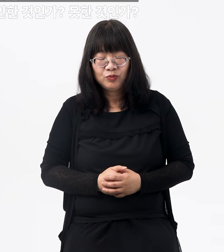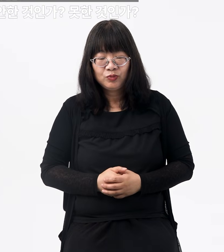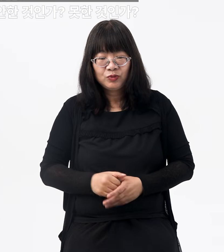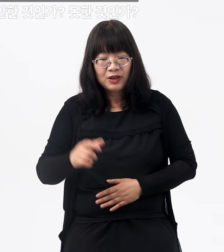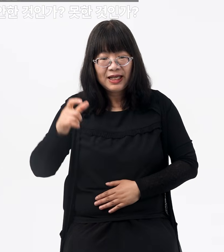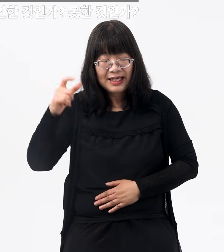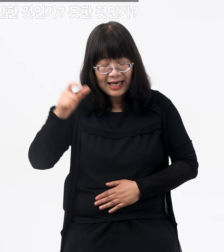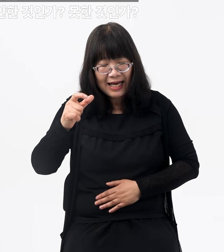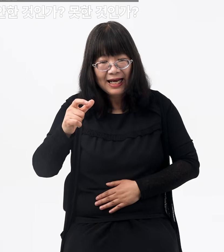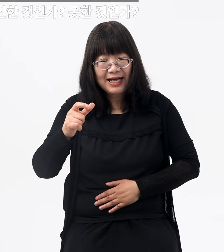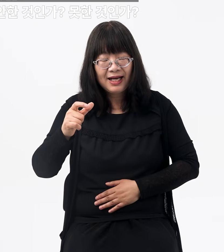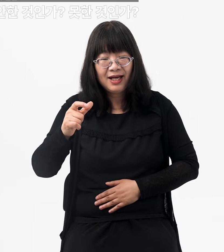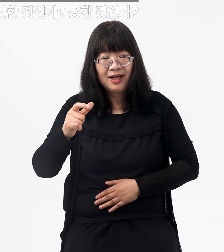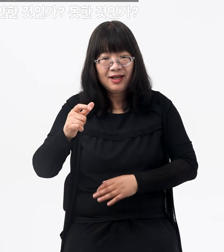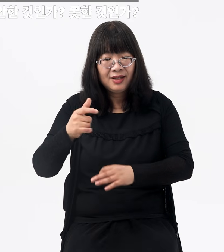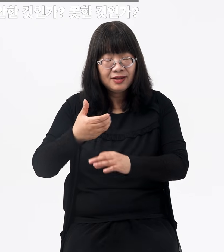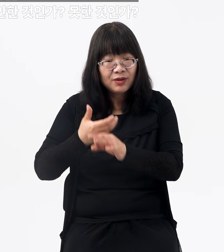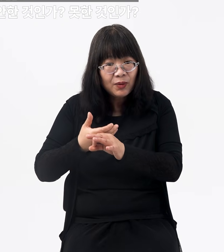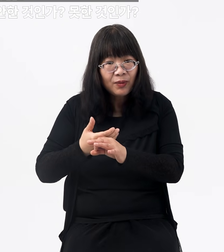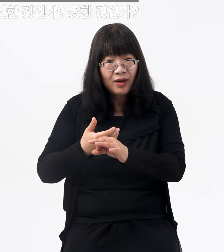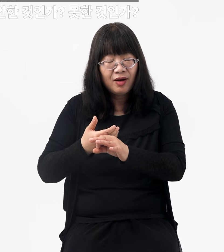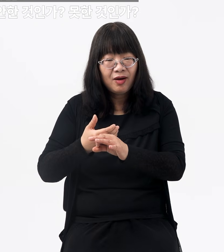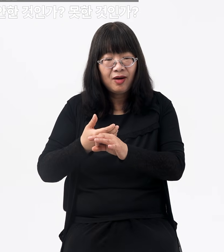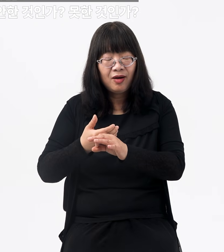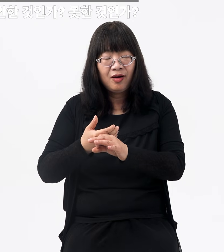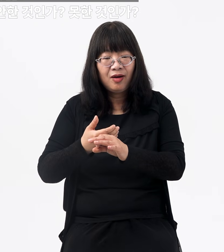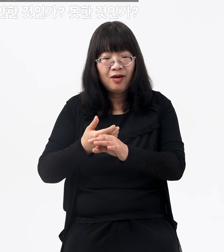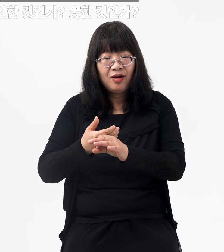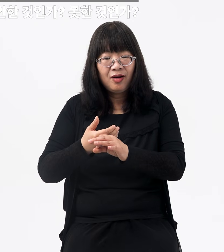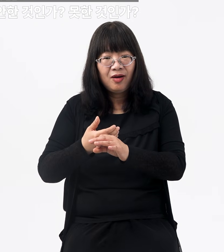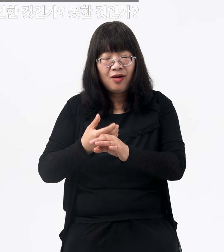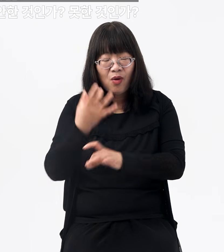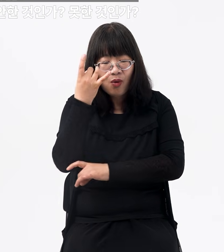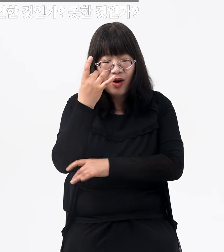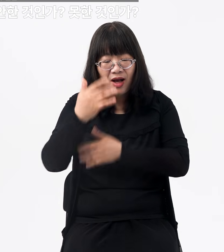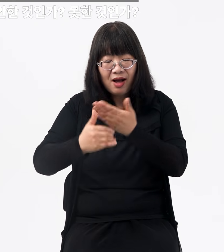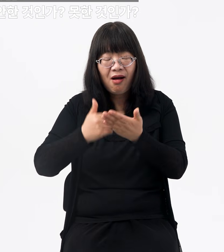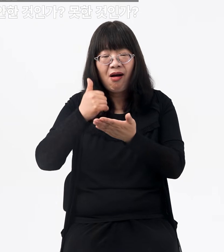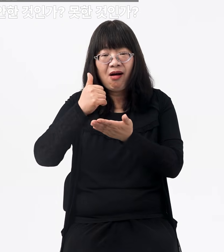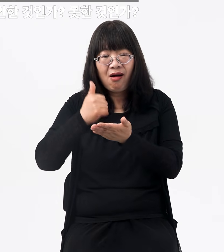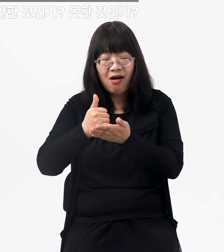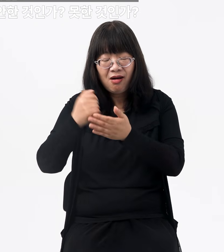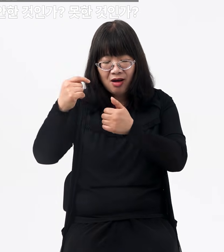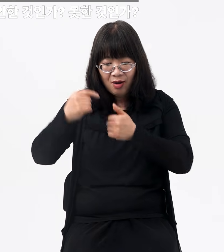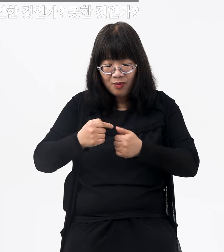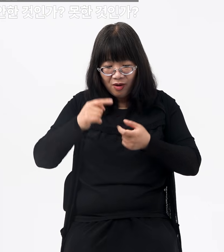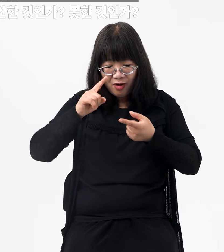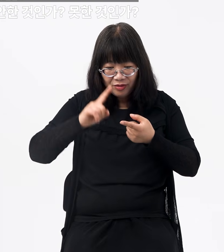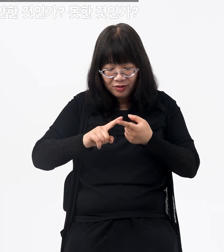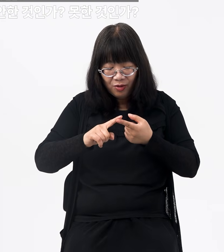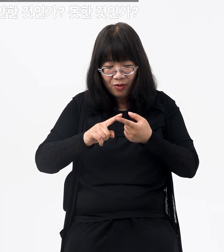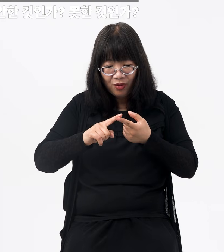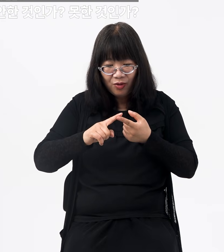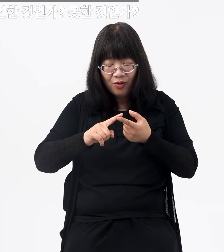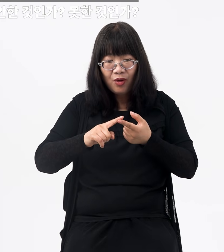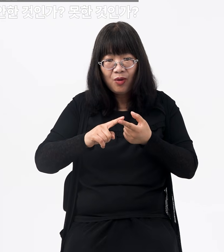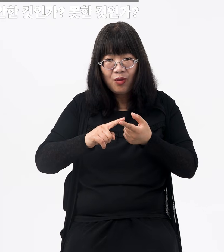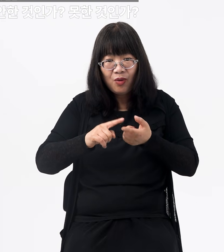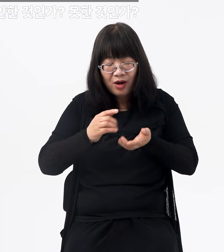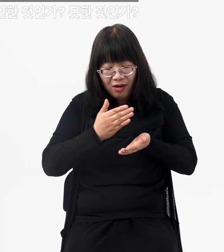강성해지면, 점점 강성해졌으면 정작 원래 하나님의 명령대로 어떻게 써야